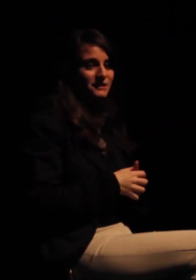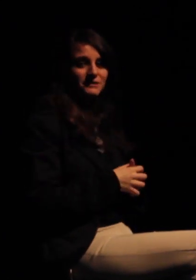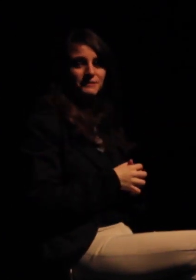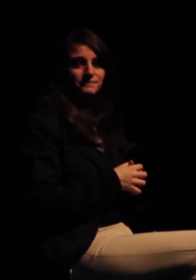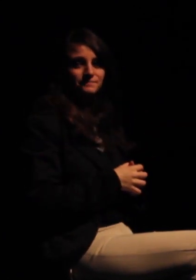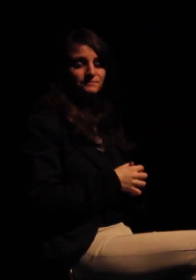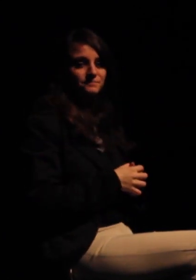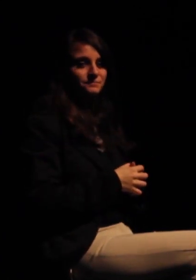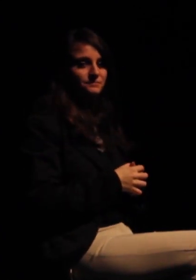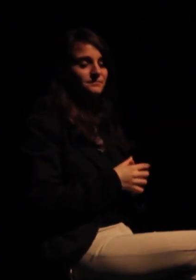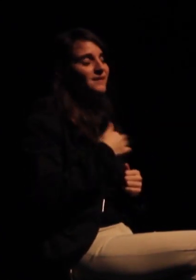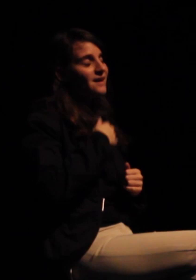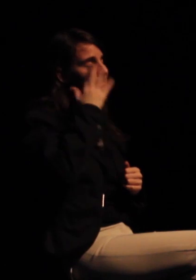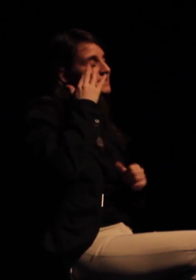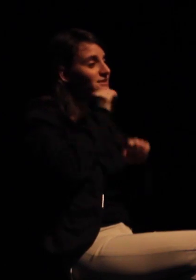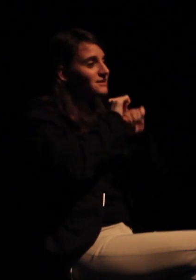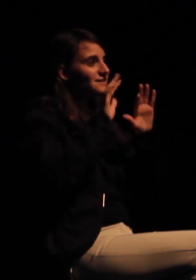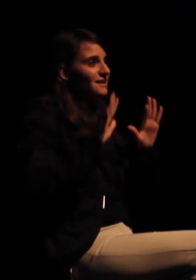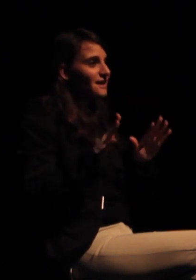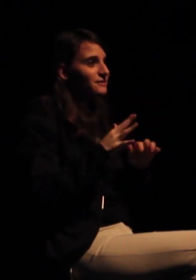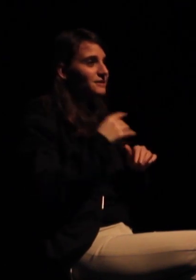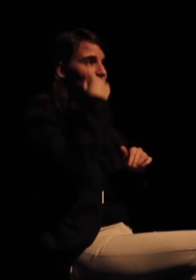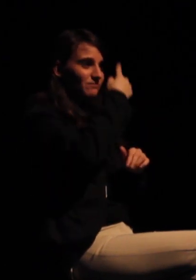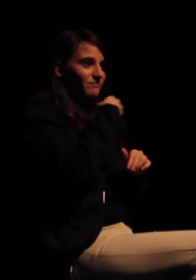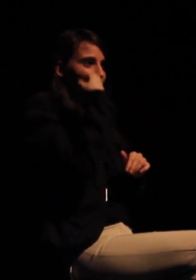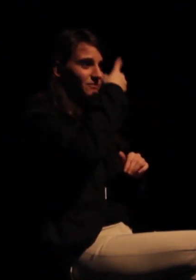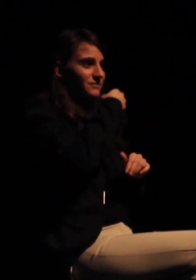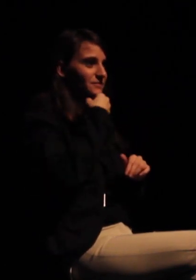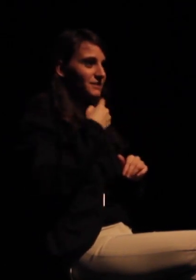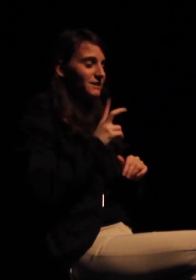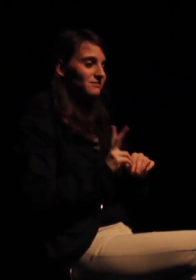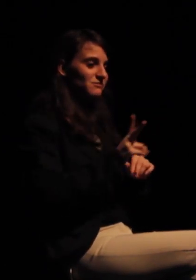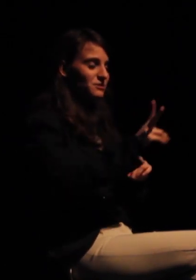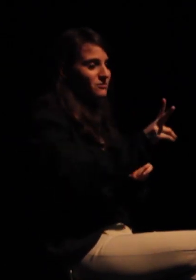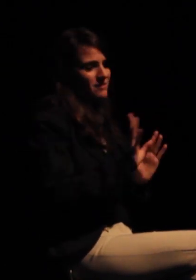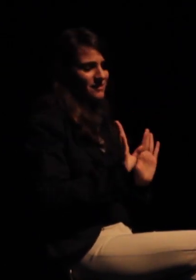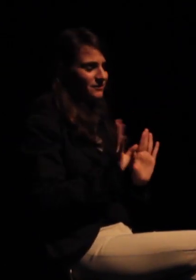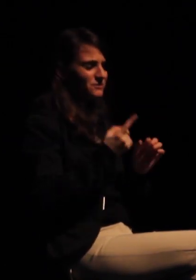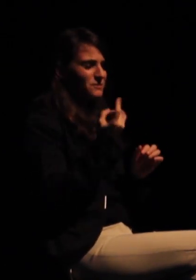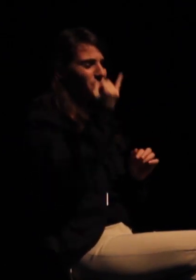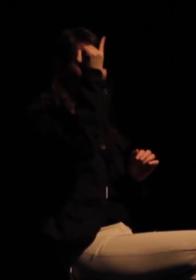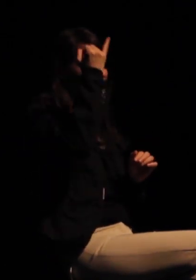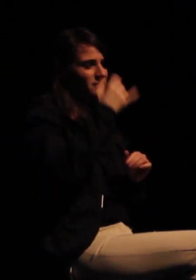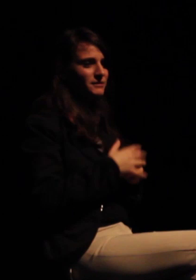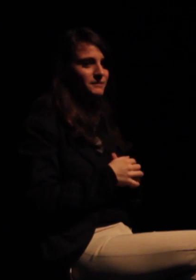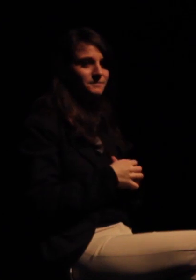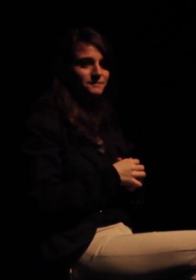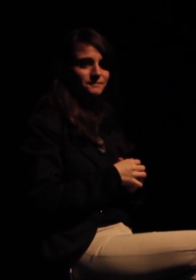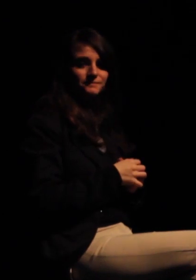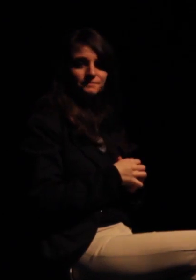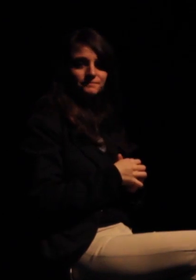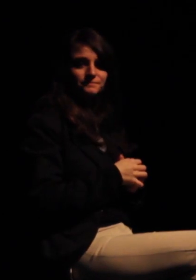Mas, de qualquer forma, aquilo eu entendi que não era a minha aparência que podia dar as coisas. Então, eram professoras já modernas.